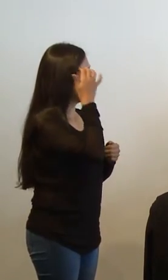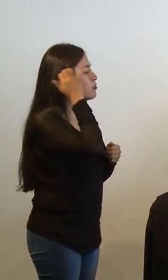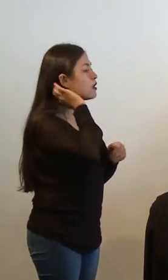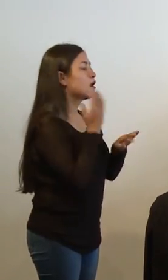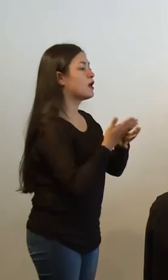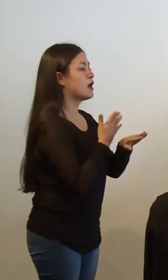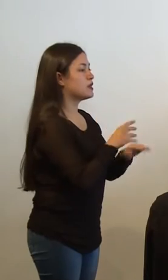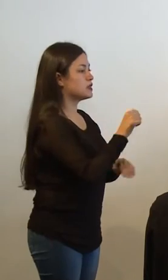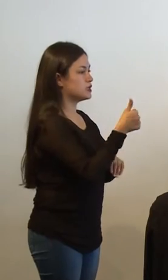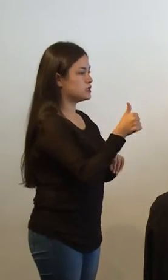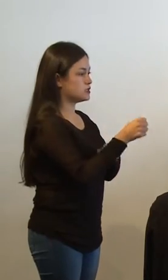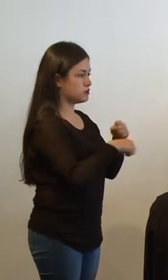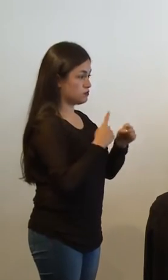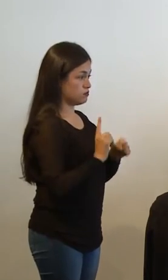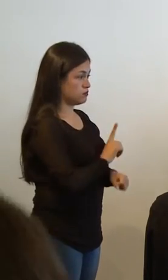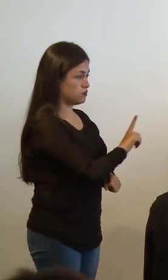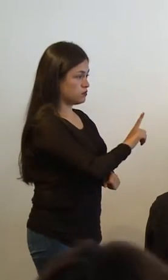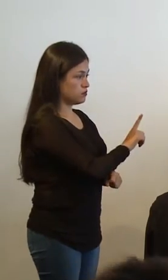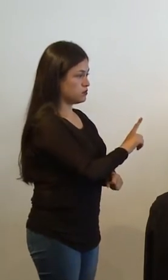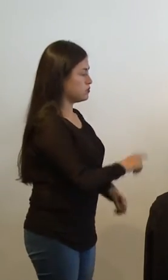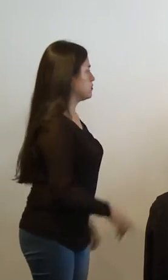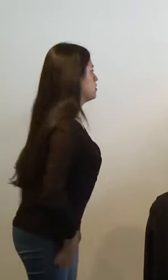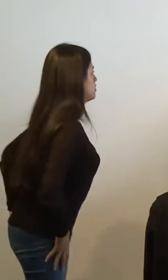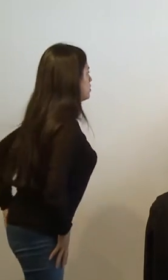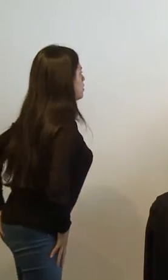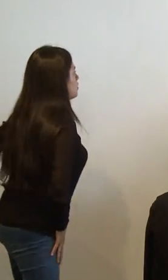de los 80, donde fue muy...